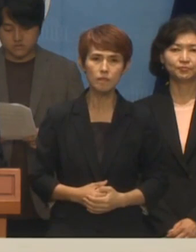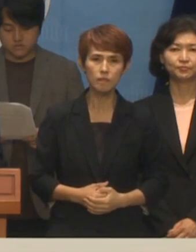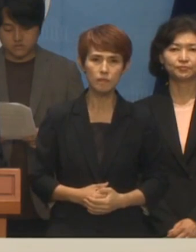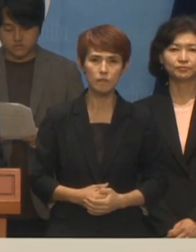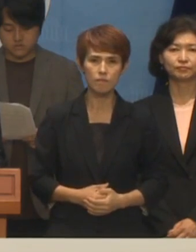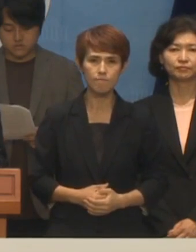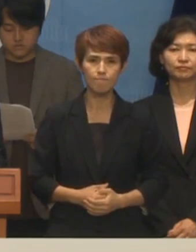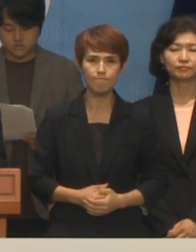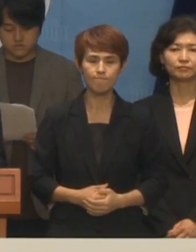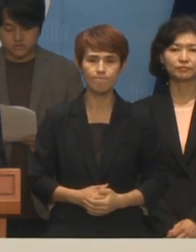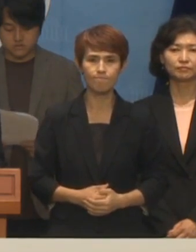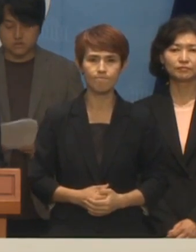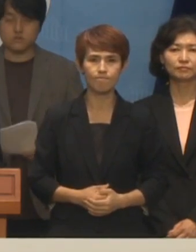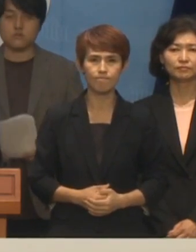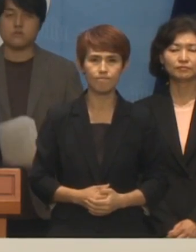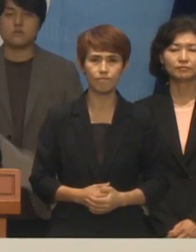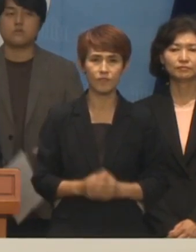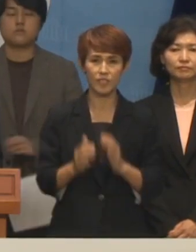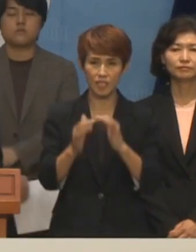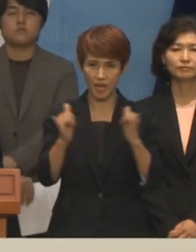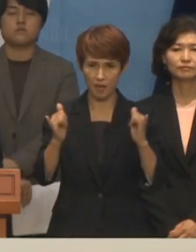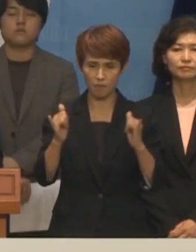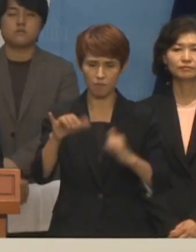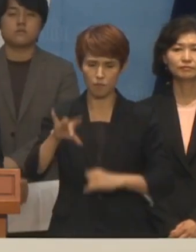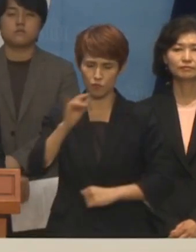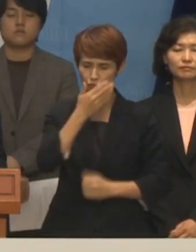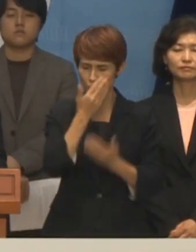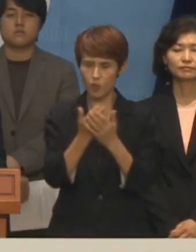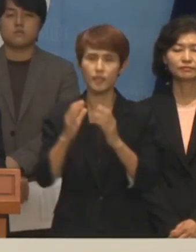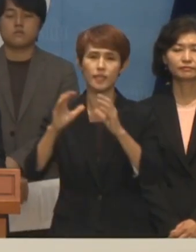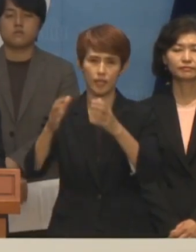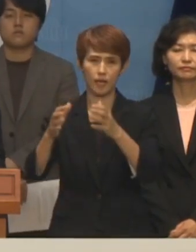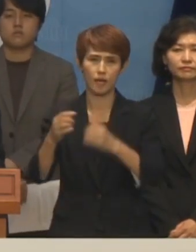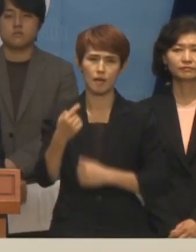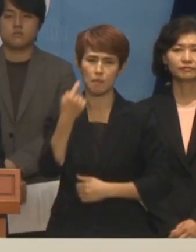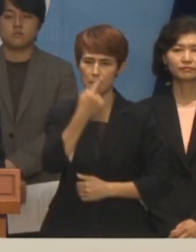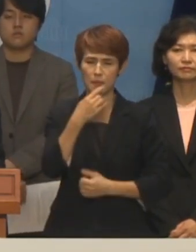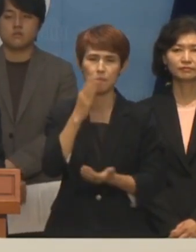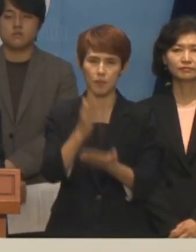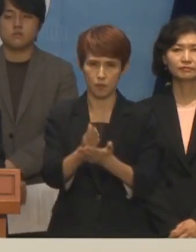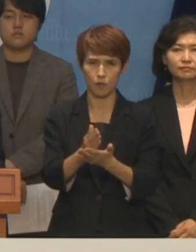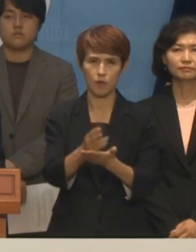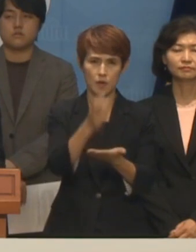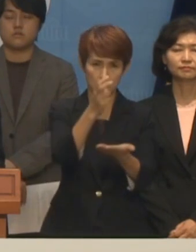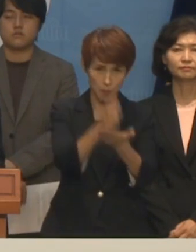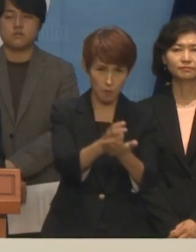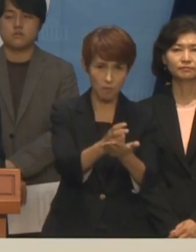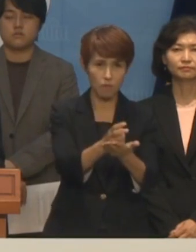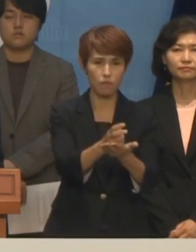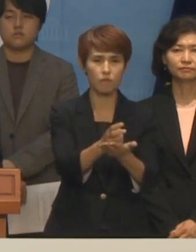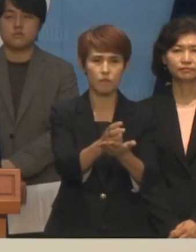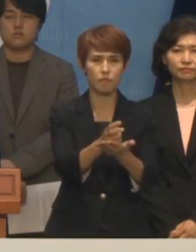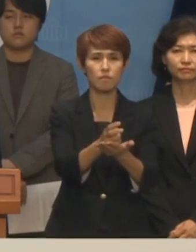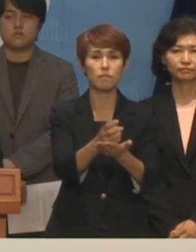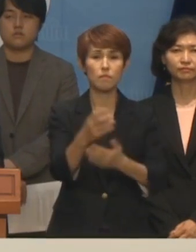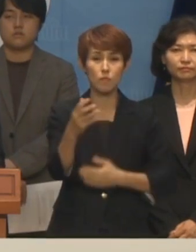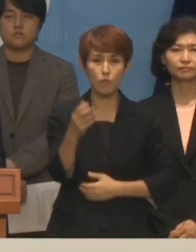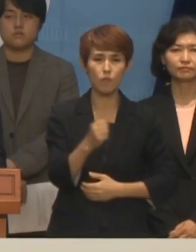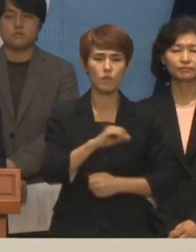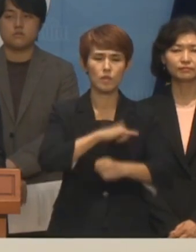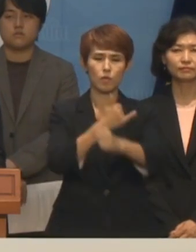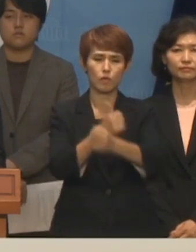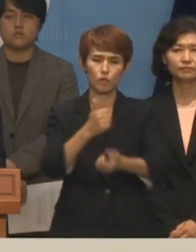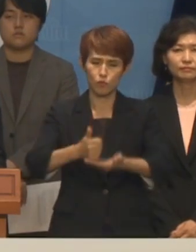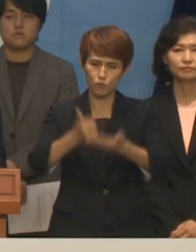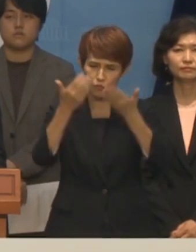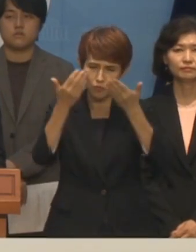사람이 먼저인 세상, 말뿐이 아니라 법과 제도와 관행을 통해서 인권을